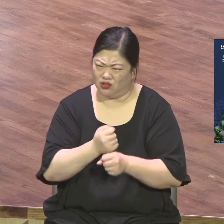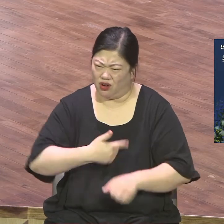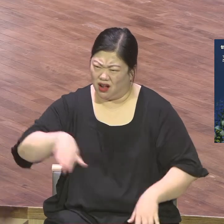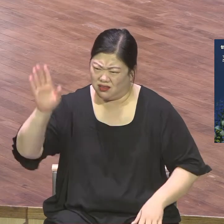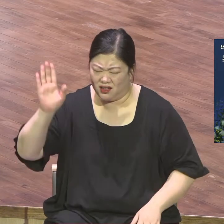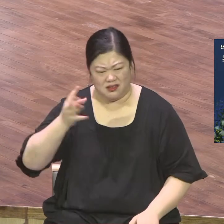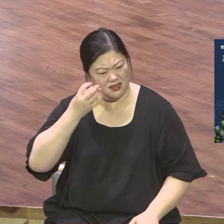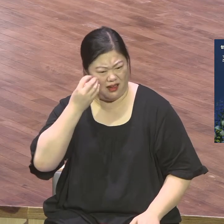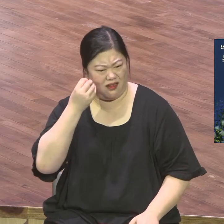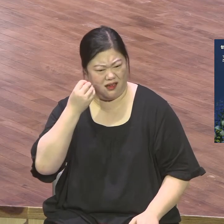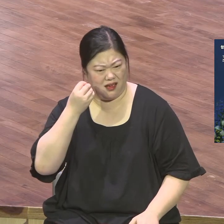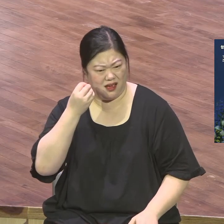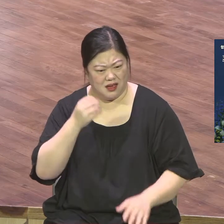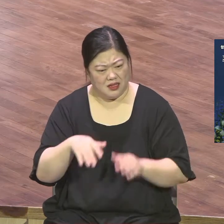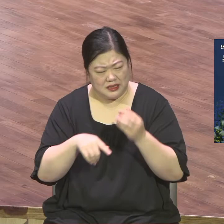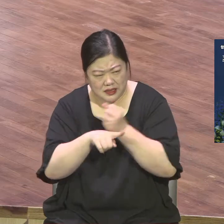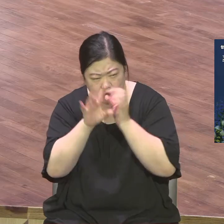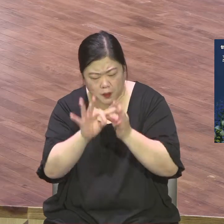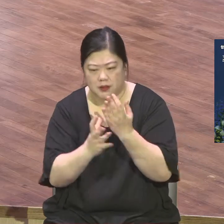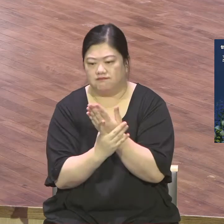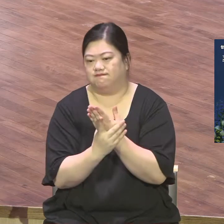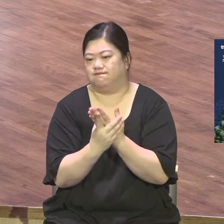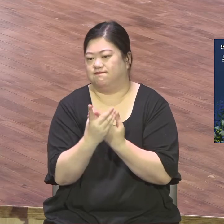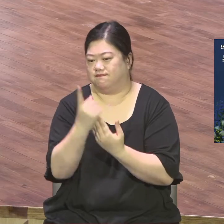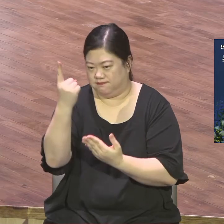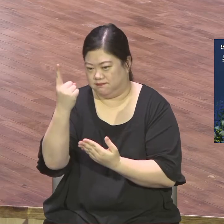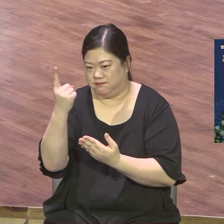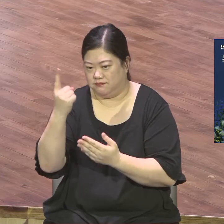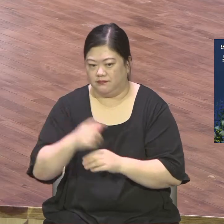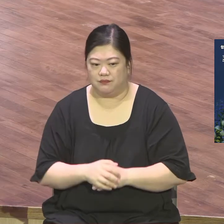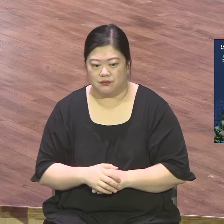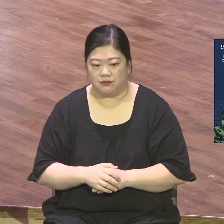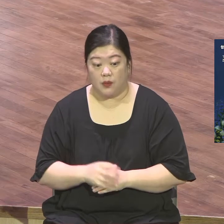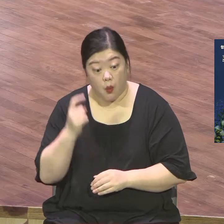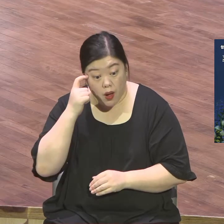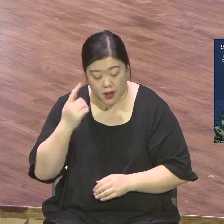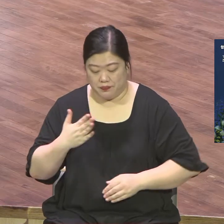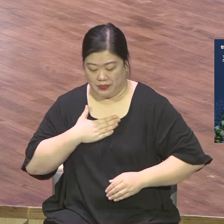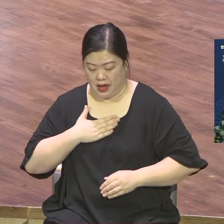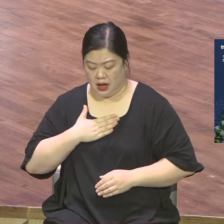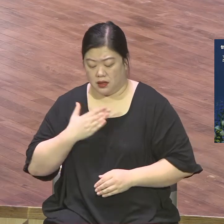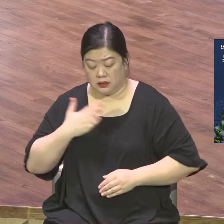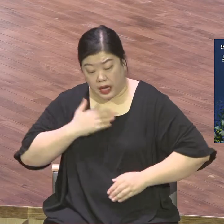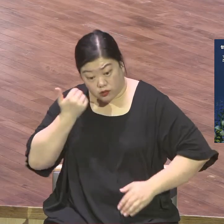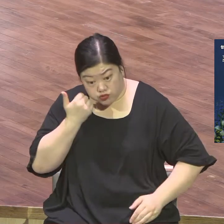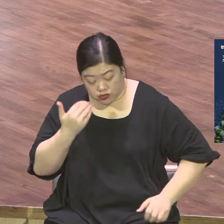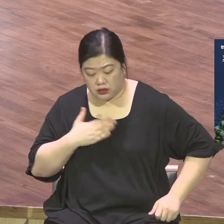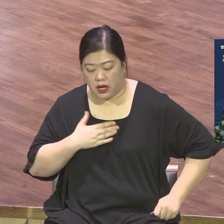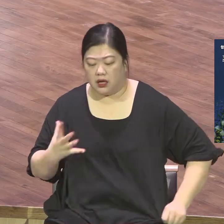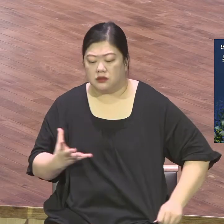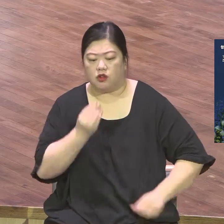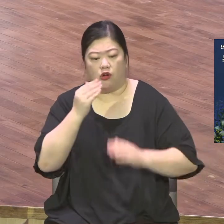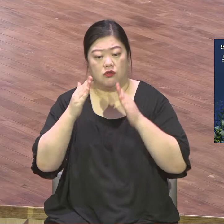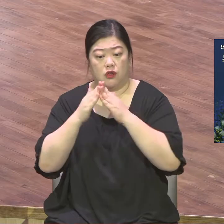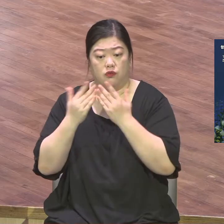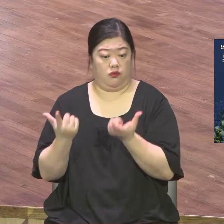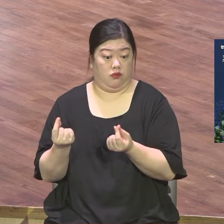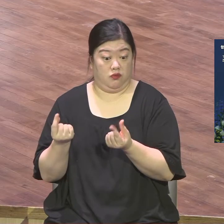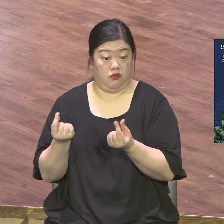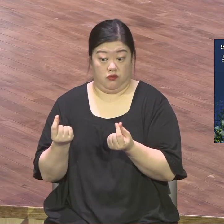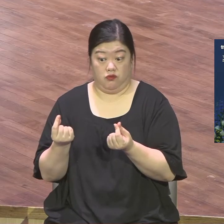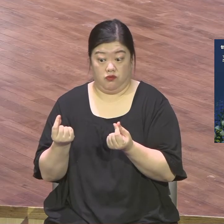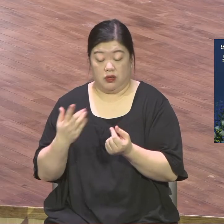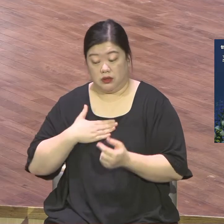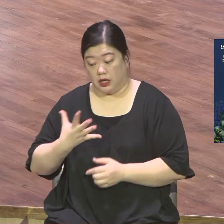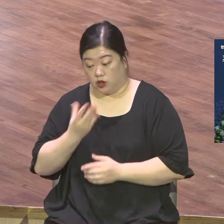하나님의 권속의식에 이어서 우리가 하나님의 성전이라고 하는 의식을 가져야 된다고 강조하고 있습니다.